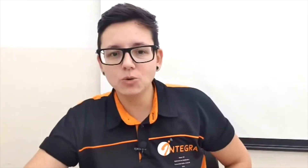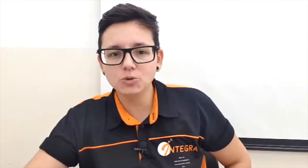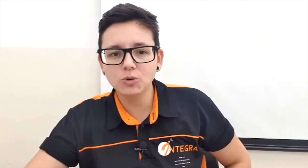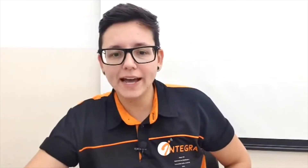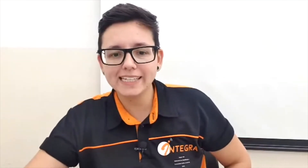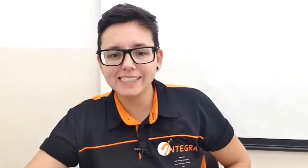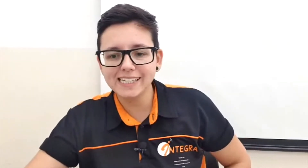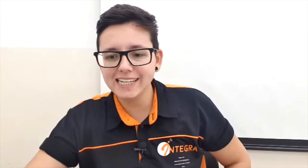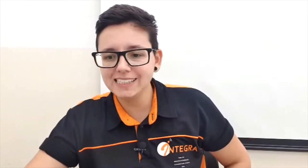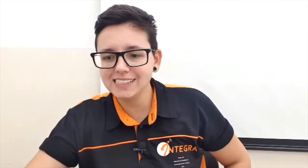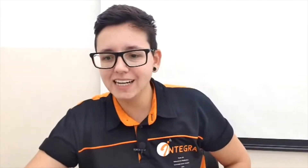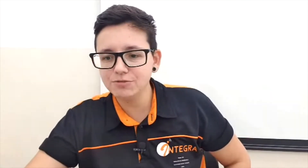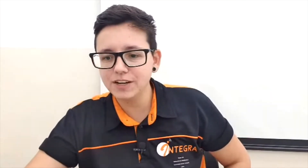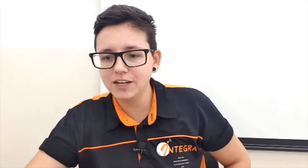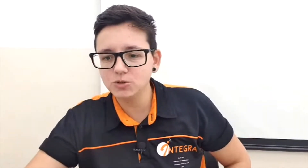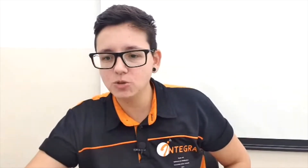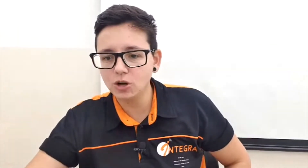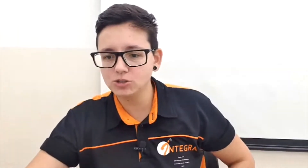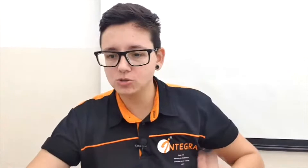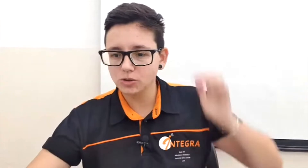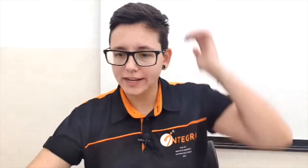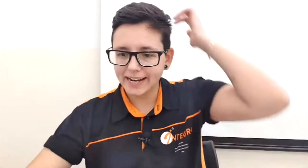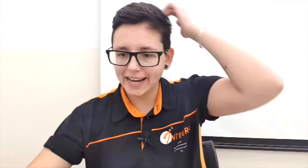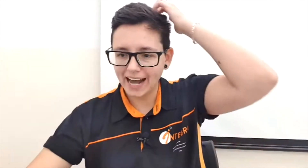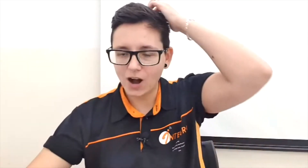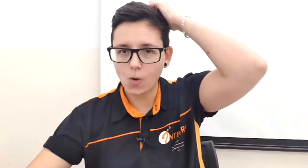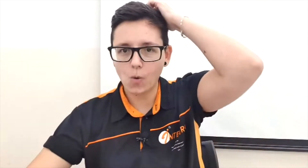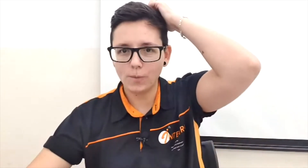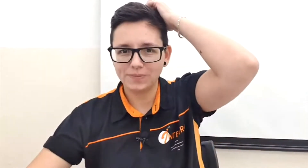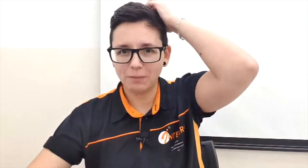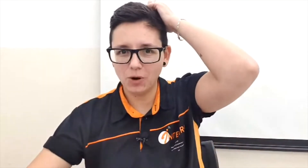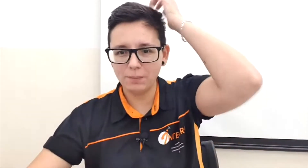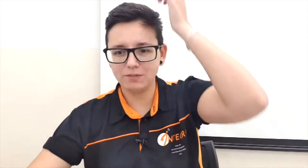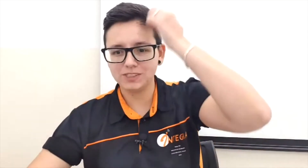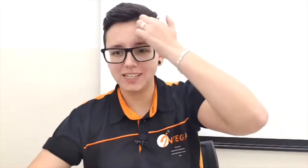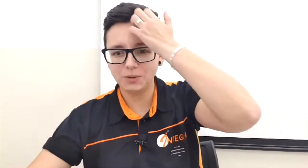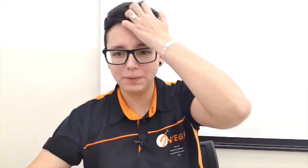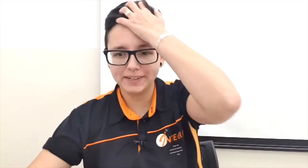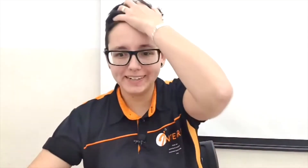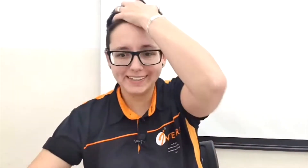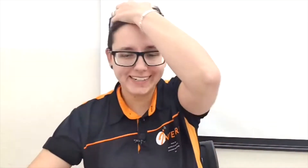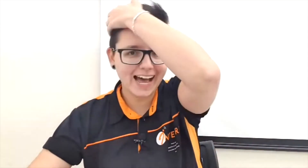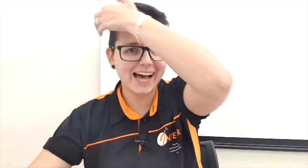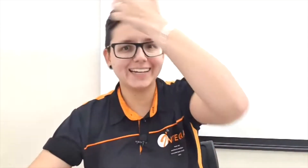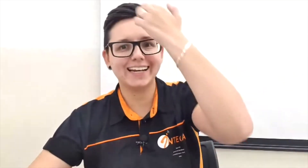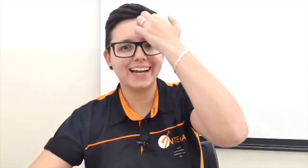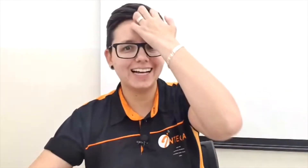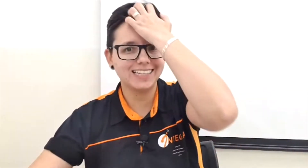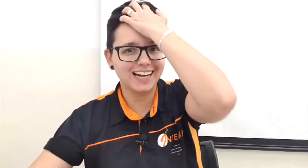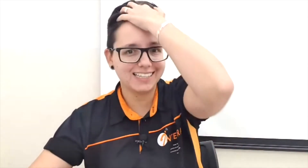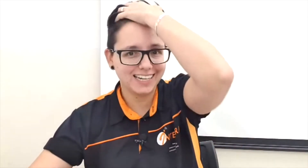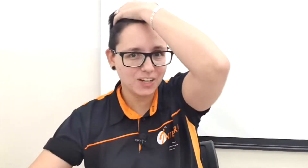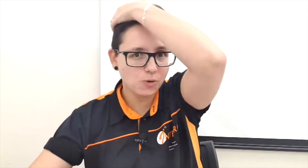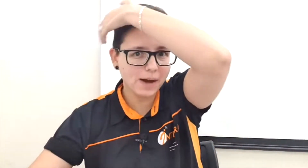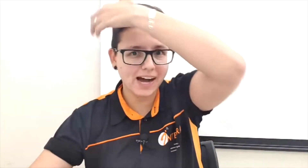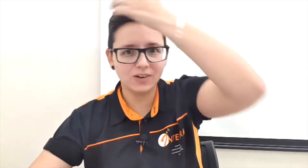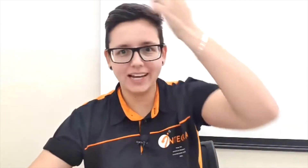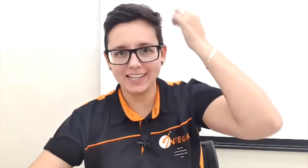segundo é se inscrever no nosso canal, tá bom? Para você não perder nada, nenhuma aula aí, tá